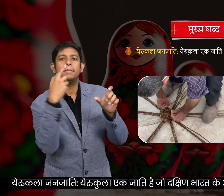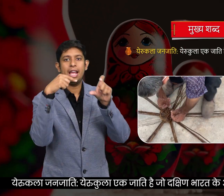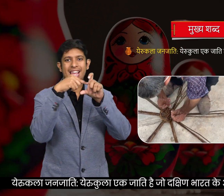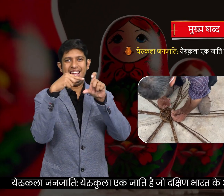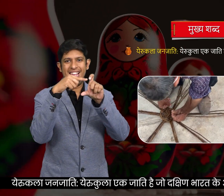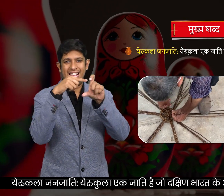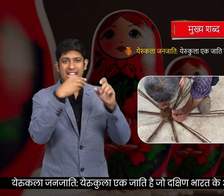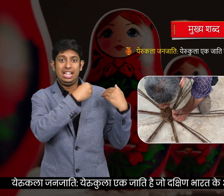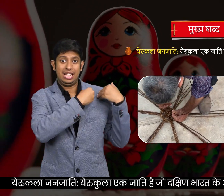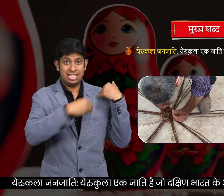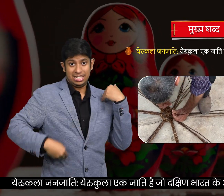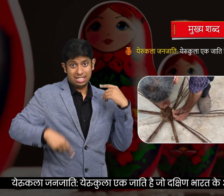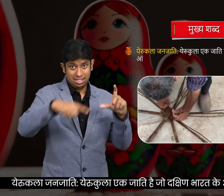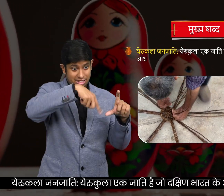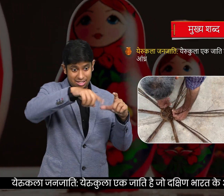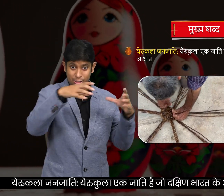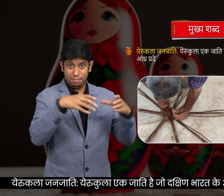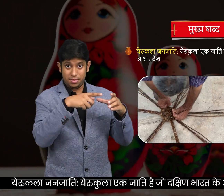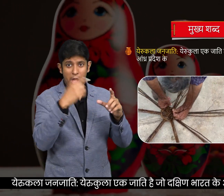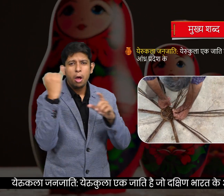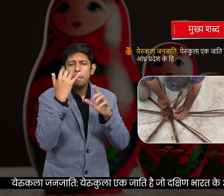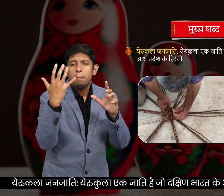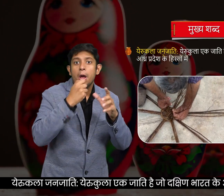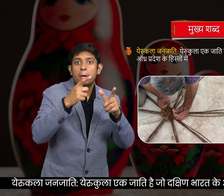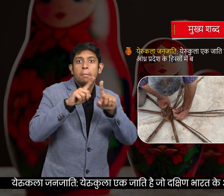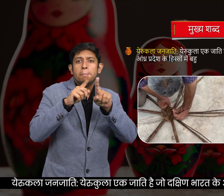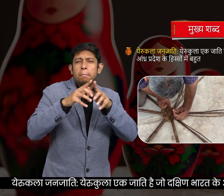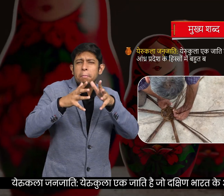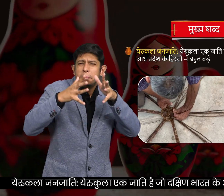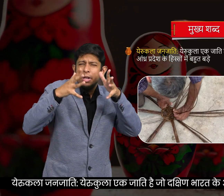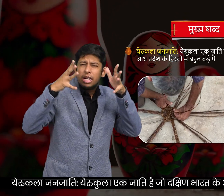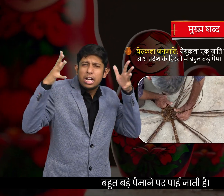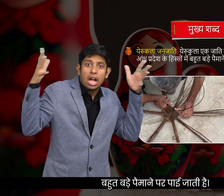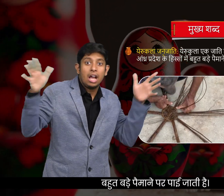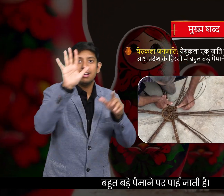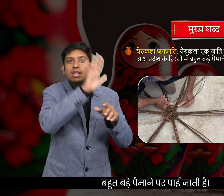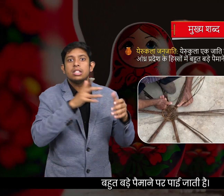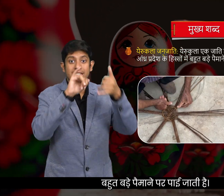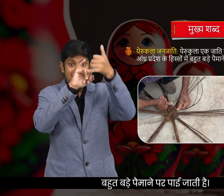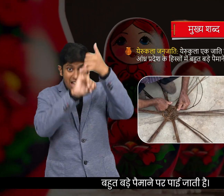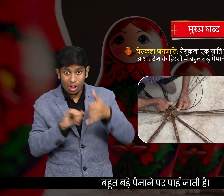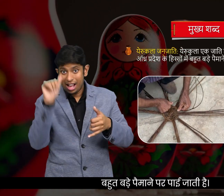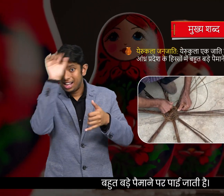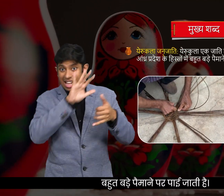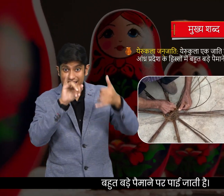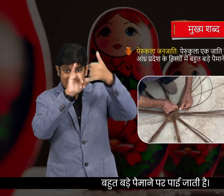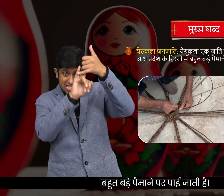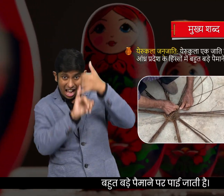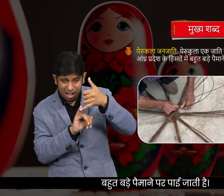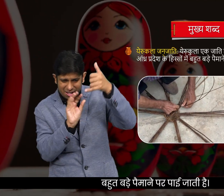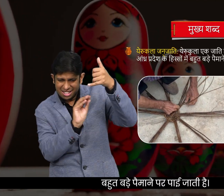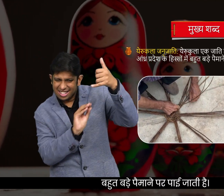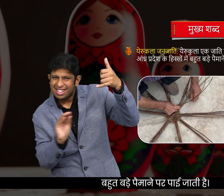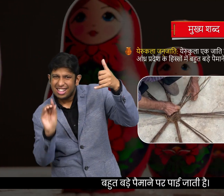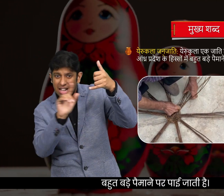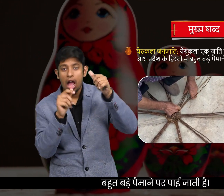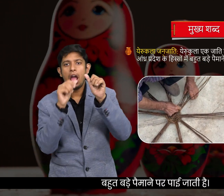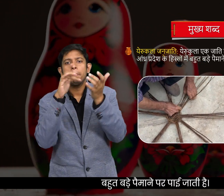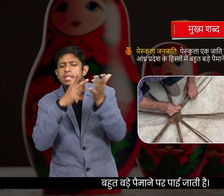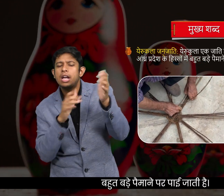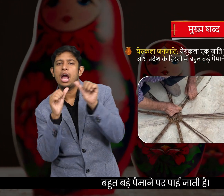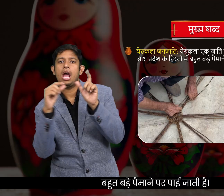येरुकुला एक जाति है जो दक्षिण भारत के आंध्र प्रदेश के हिस्सों में बहुत बड़े पैमाने पर पाई जाती